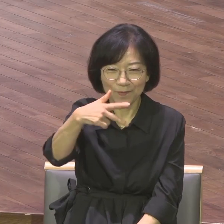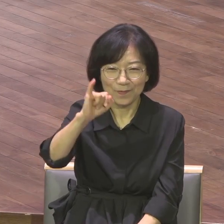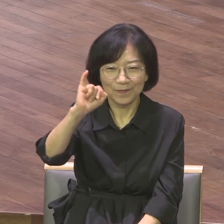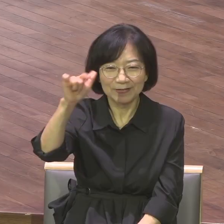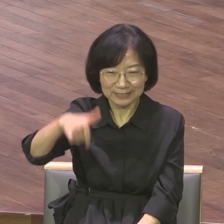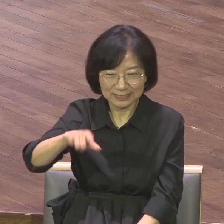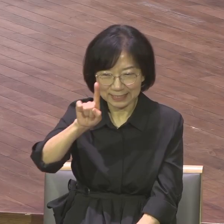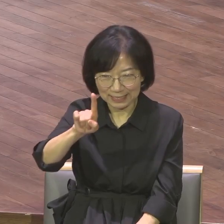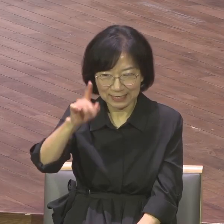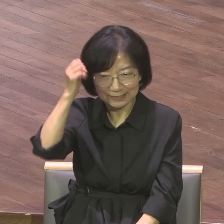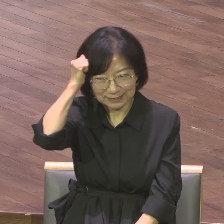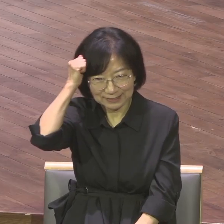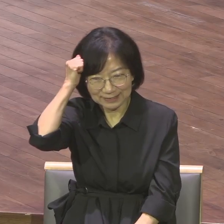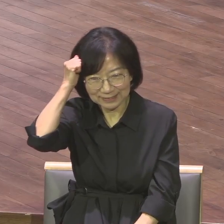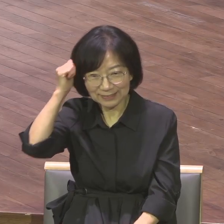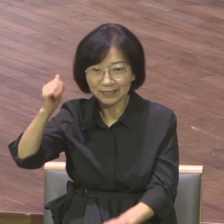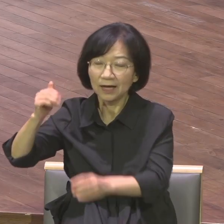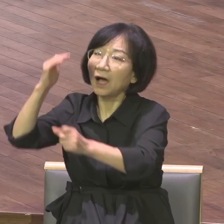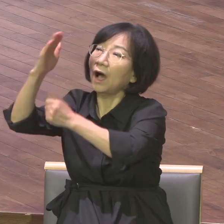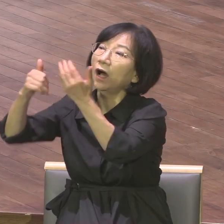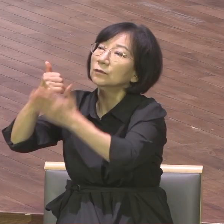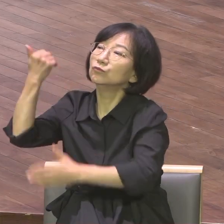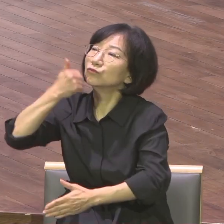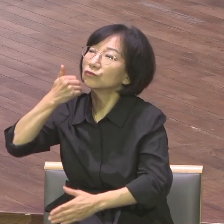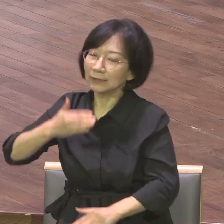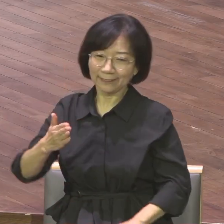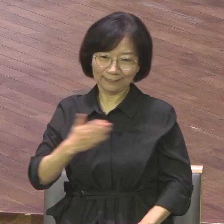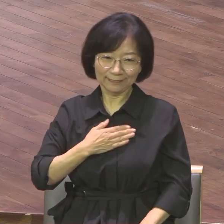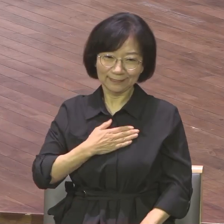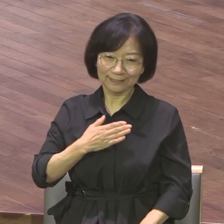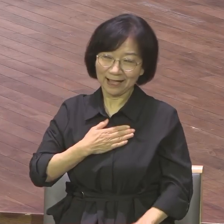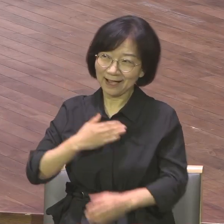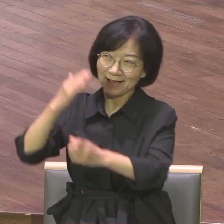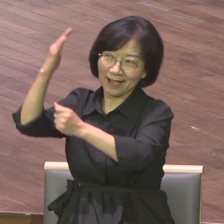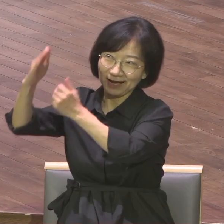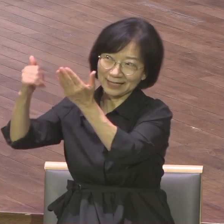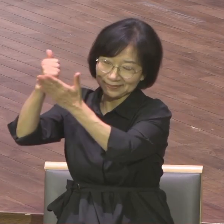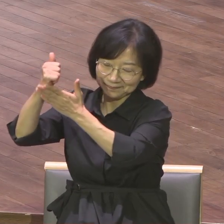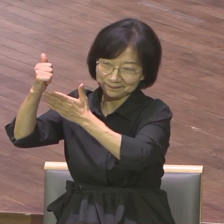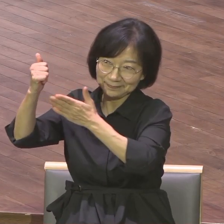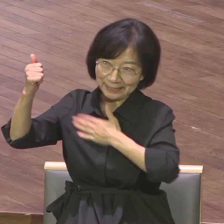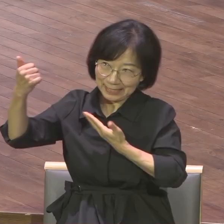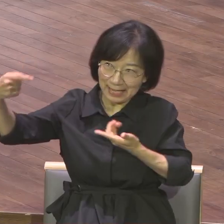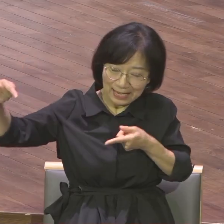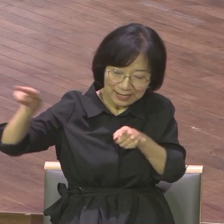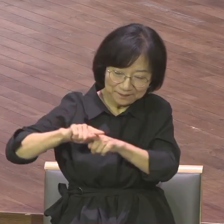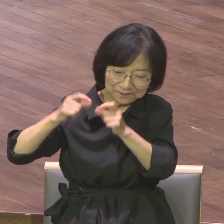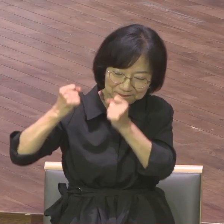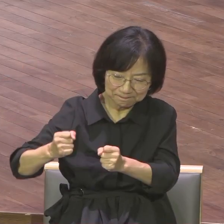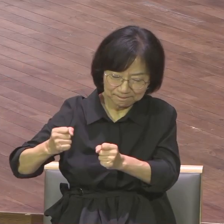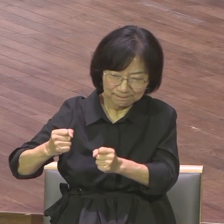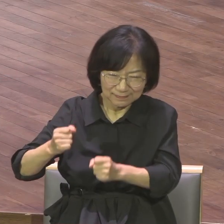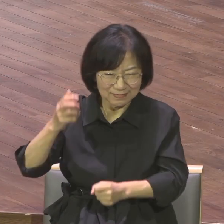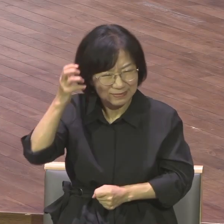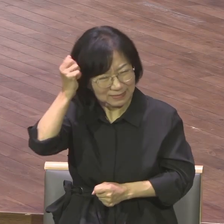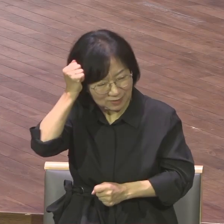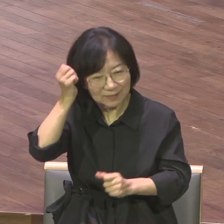하나님은 나의 하나님이시다. 오직 하나님은 나와 함께 계신다. 잡으라는